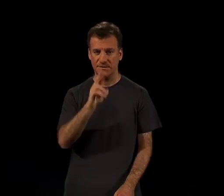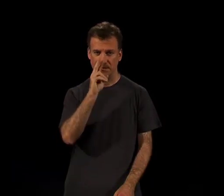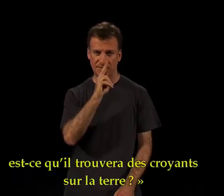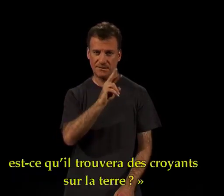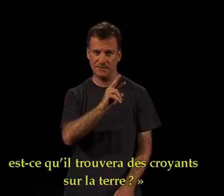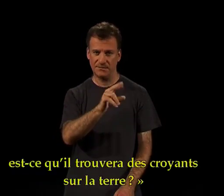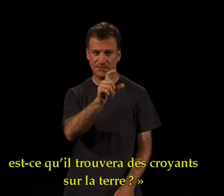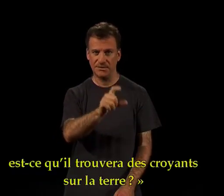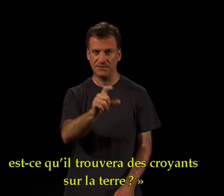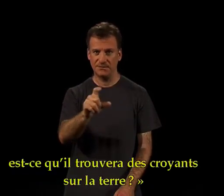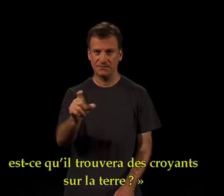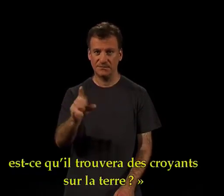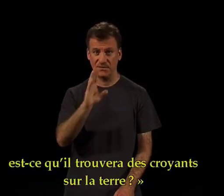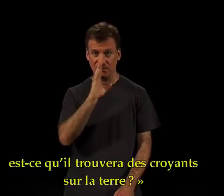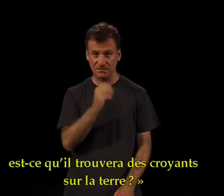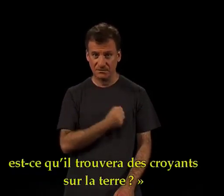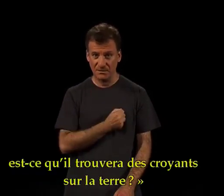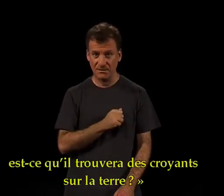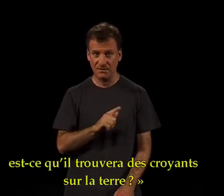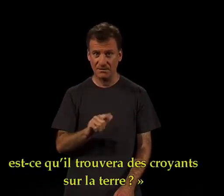est-ce qu'il trouvera des croyants sur la terre ?